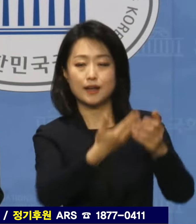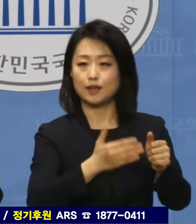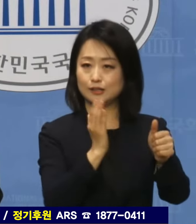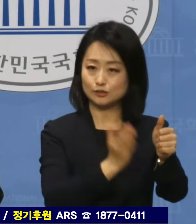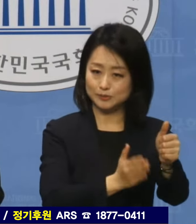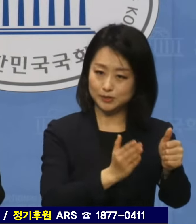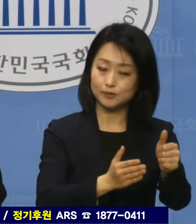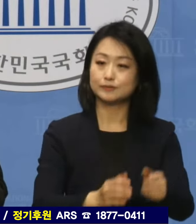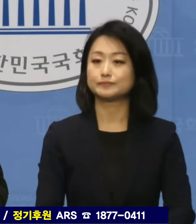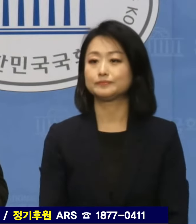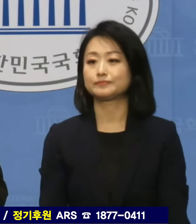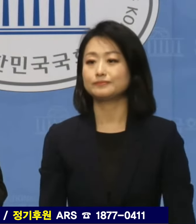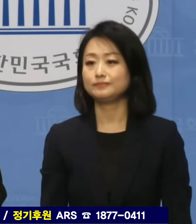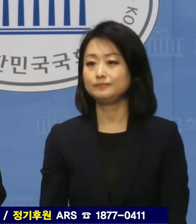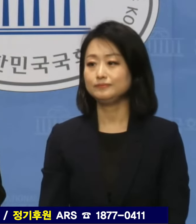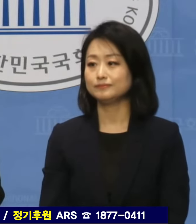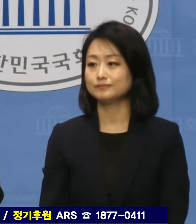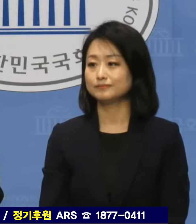바랍니다.